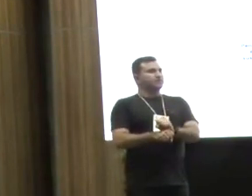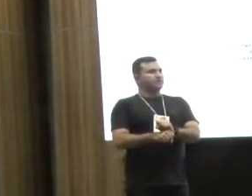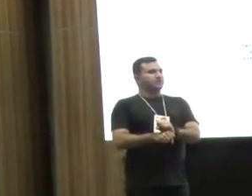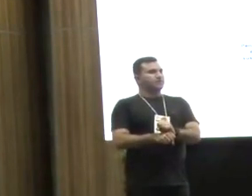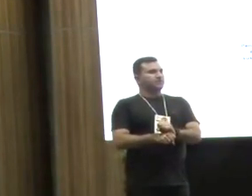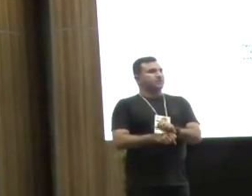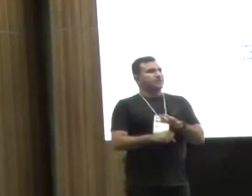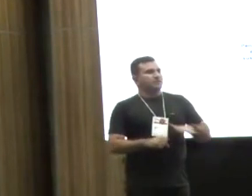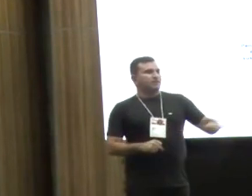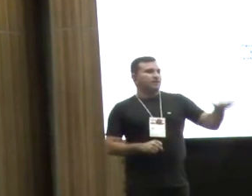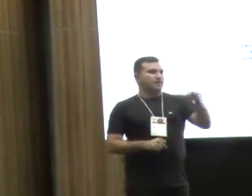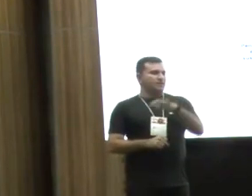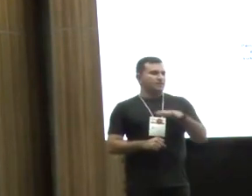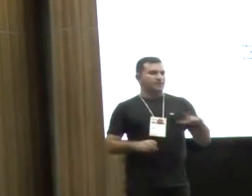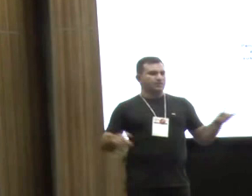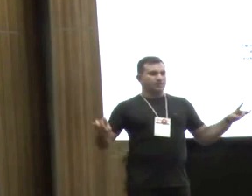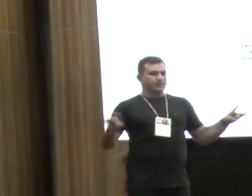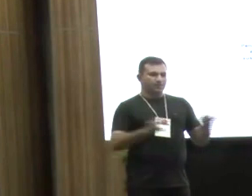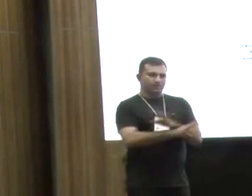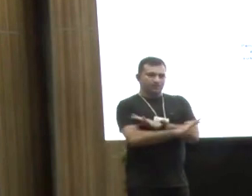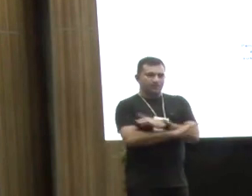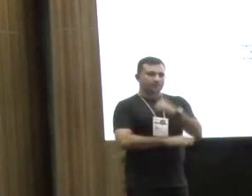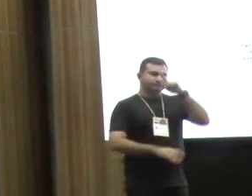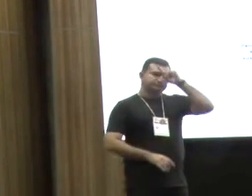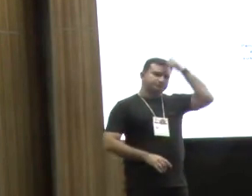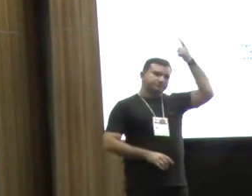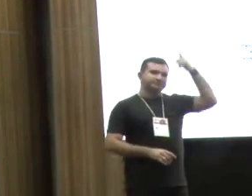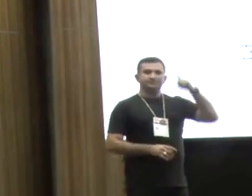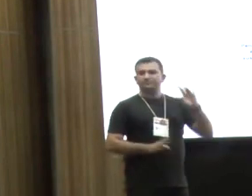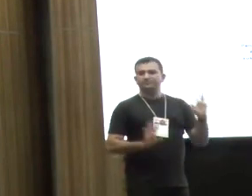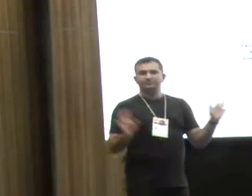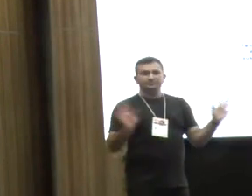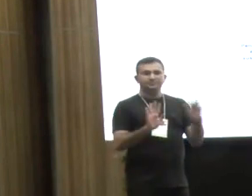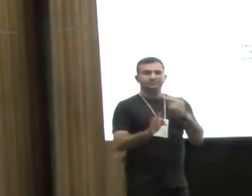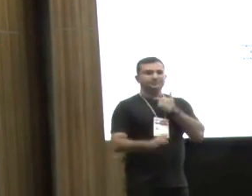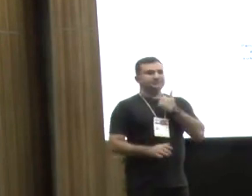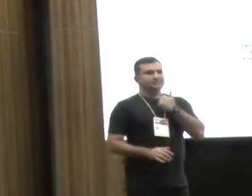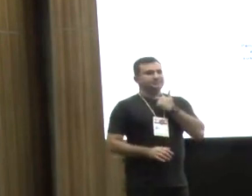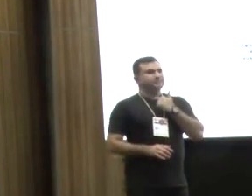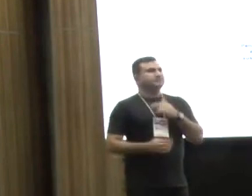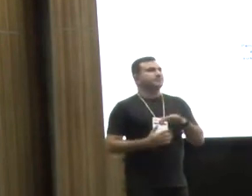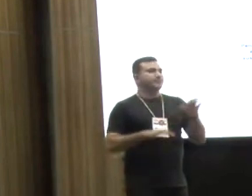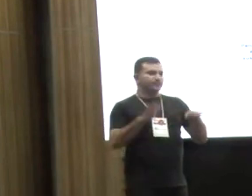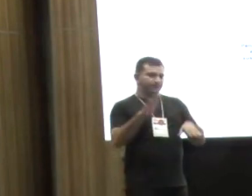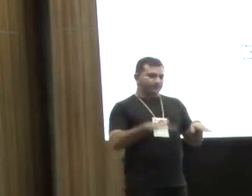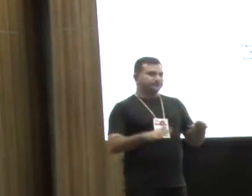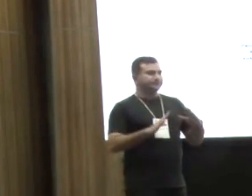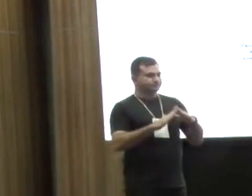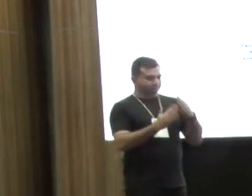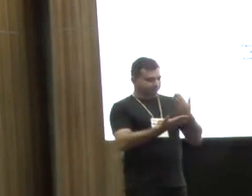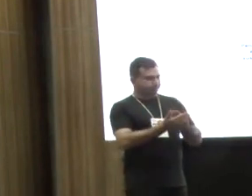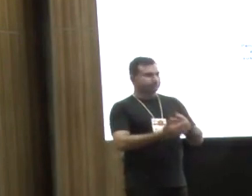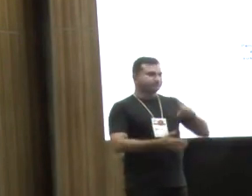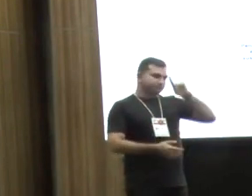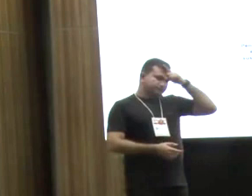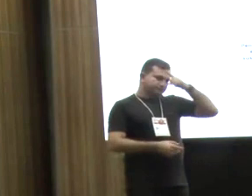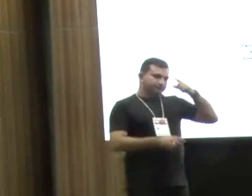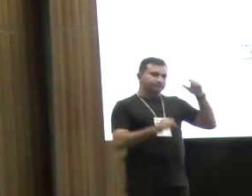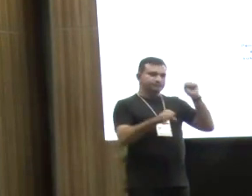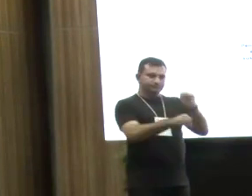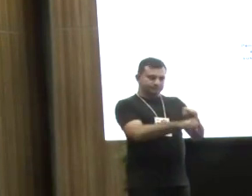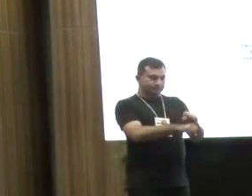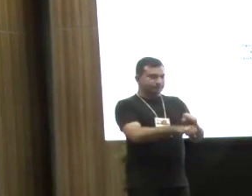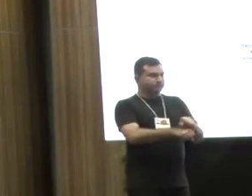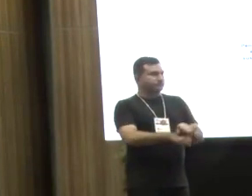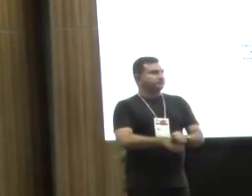campo de acabar a criatividade. E muitas vezes ela é esse espaço. Muitas